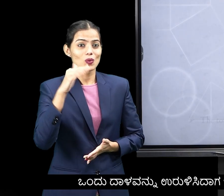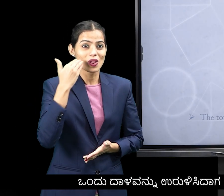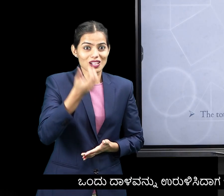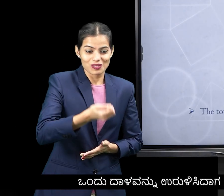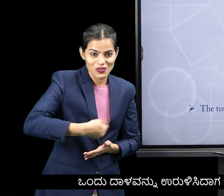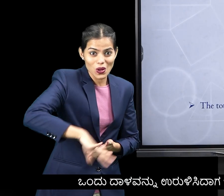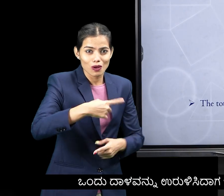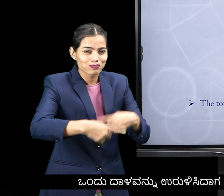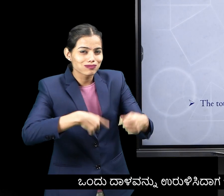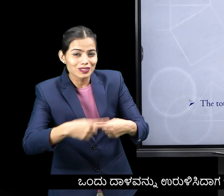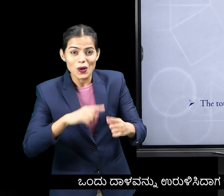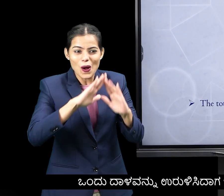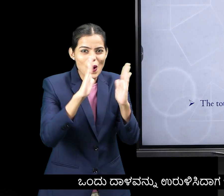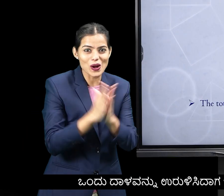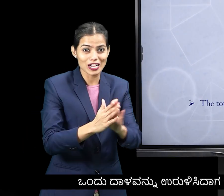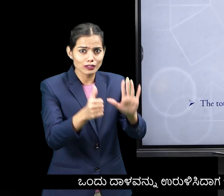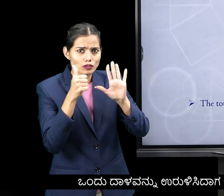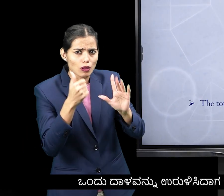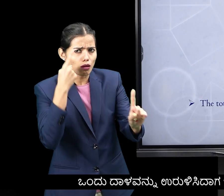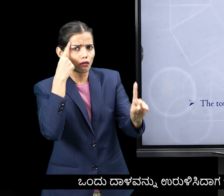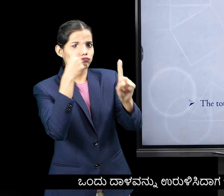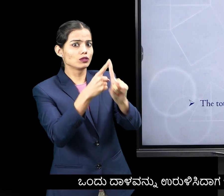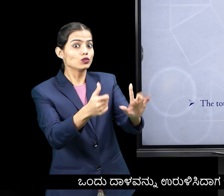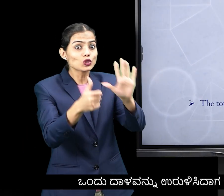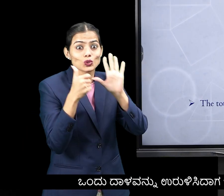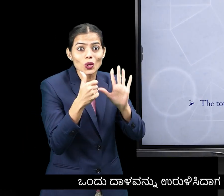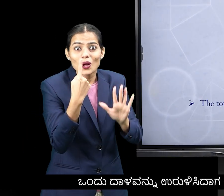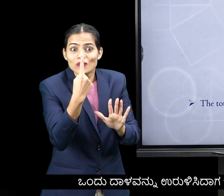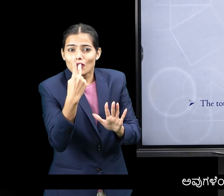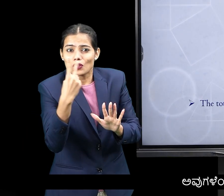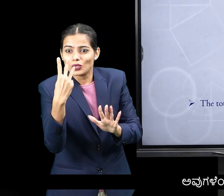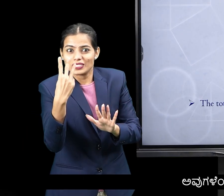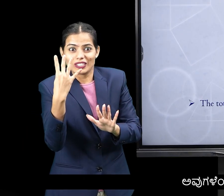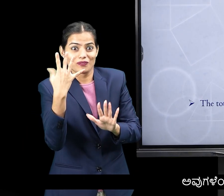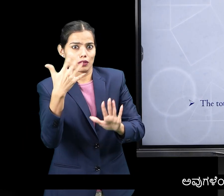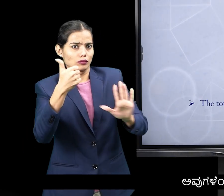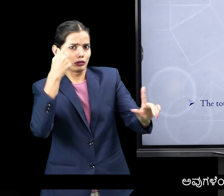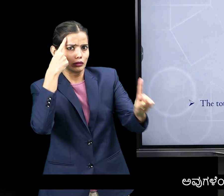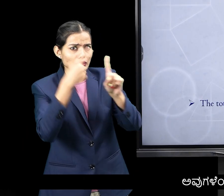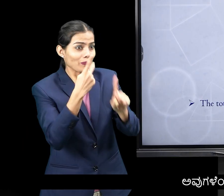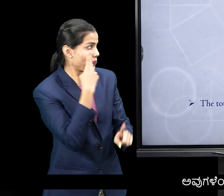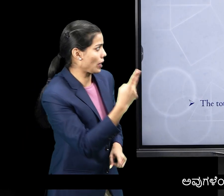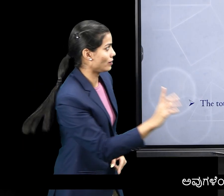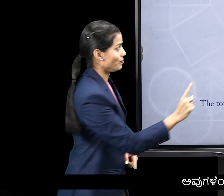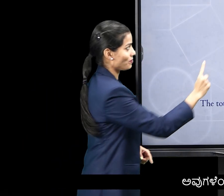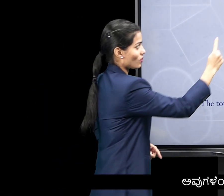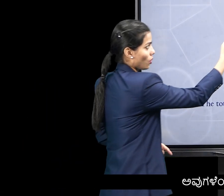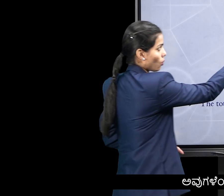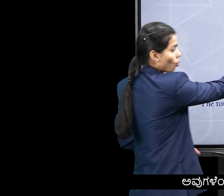ಒಂದು ದಾಳವನ್ನ ಉರುಳಿಸಿದಾಗ ಒಟ್ಟು ಫಲಿತಾಂಶಗಳ ಸಂಖ್ಯೆ 6 ಆಗಿರುತ್ತೆ. ಅವುಗಳೆಂದರೆ 1 2 3 4 5 6.